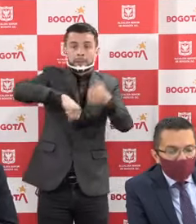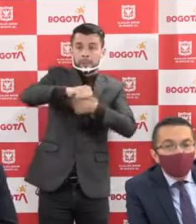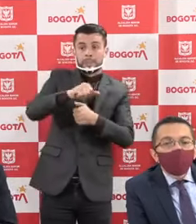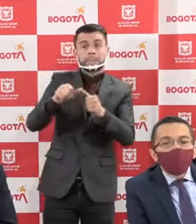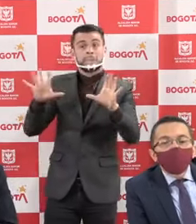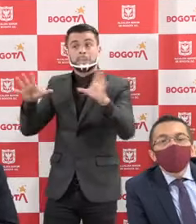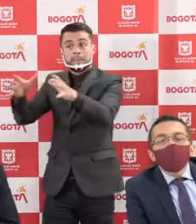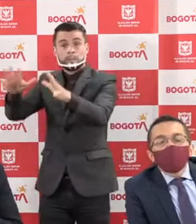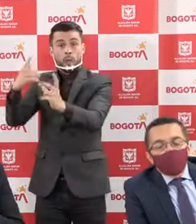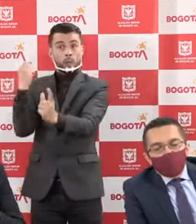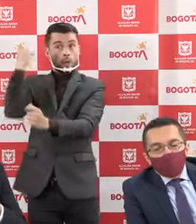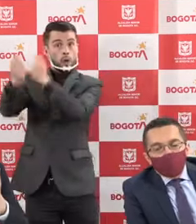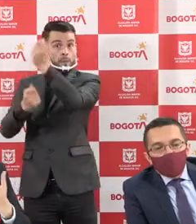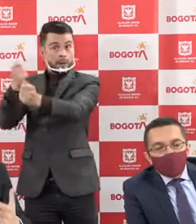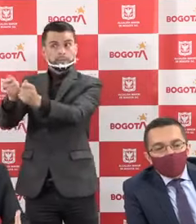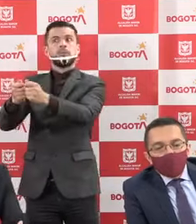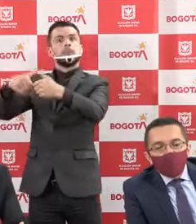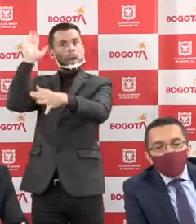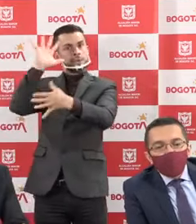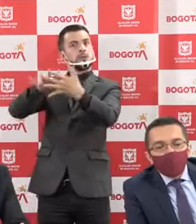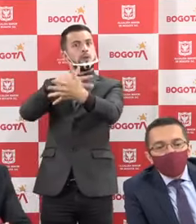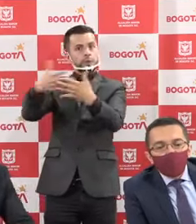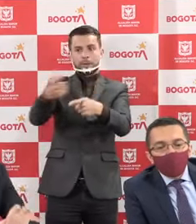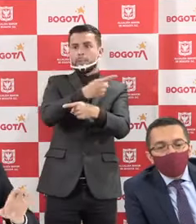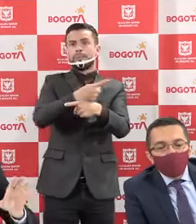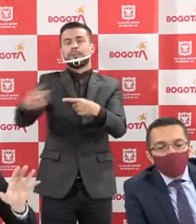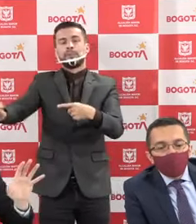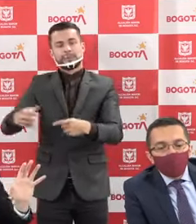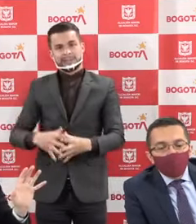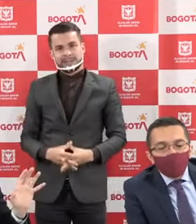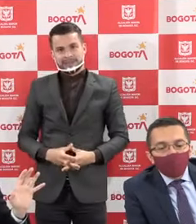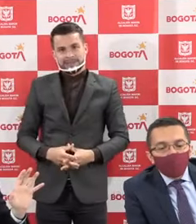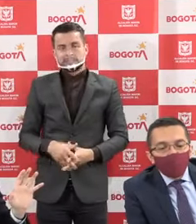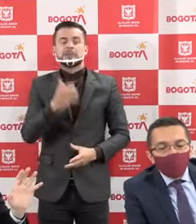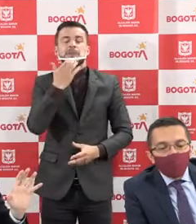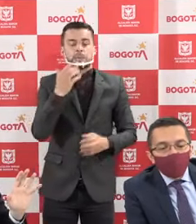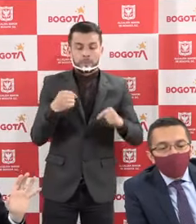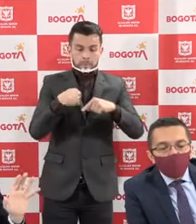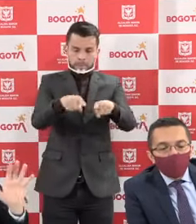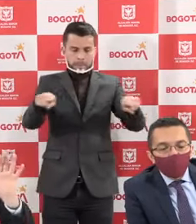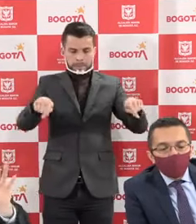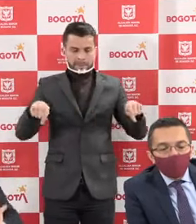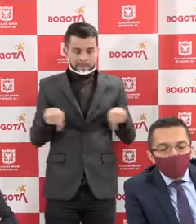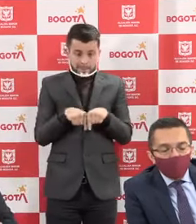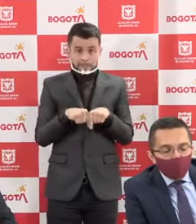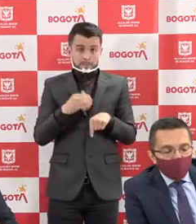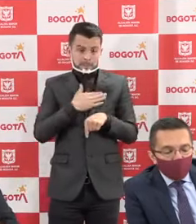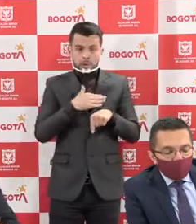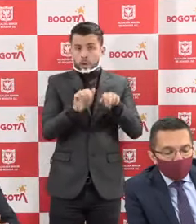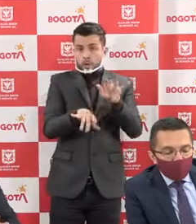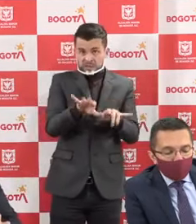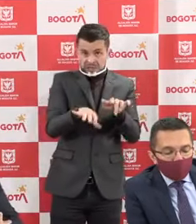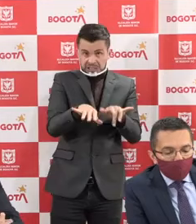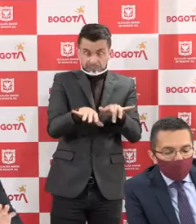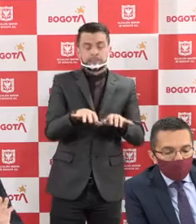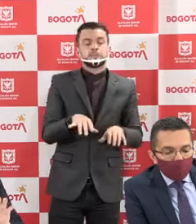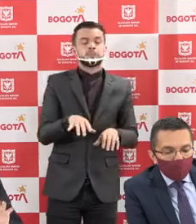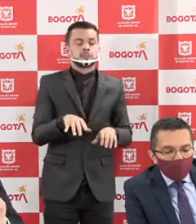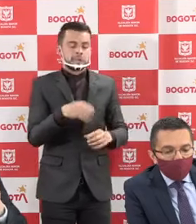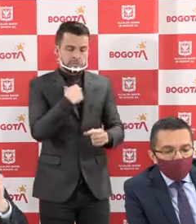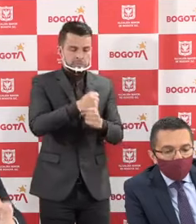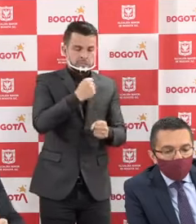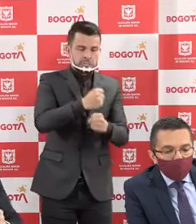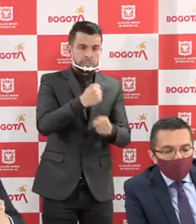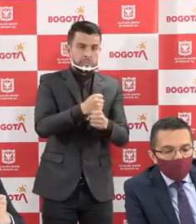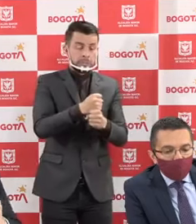trabajan una oficina y tengo un trabajo de servicios me encuentro con las personas de mi núcleo familiar y me encuentro con las más personas en la oficina por